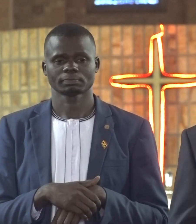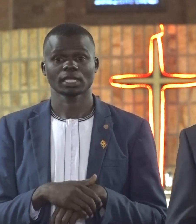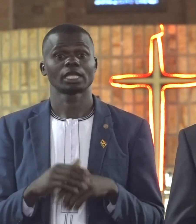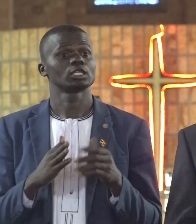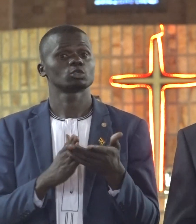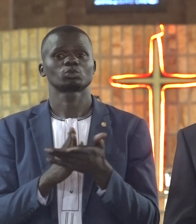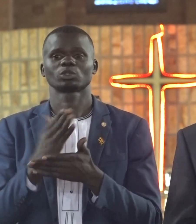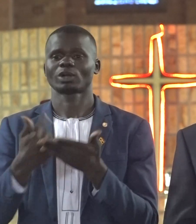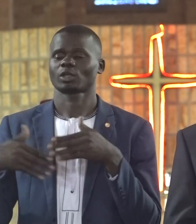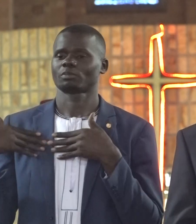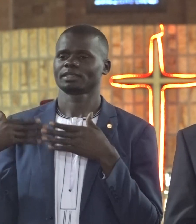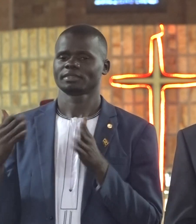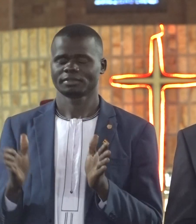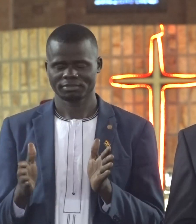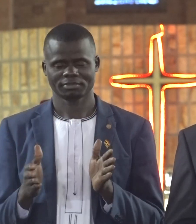Ekyamazima,